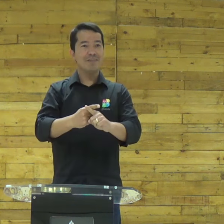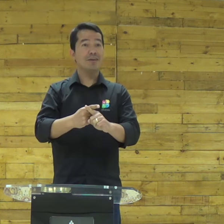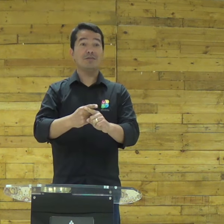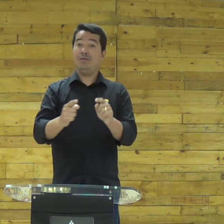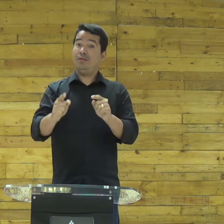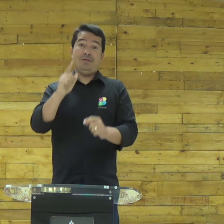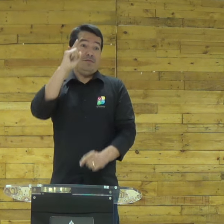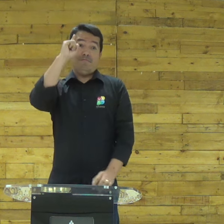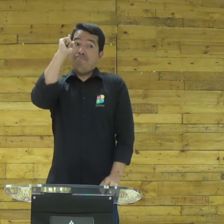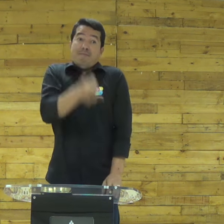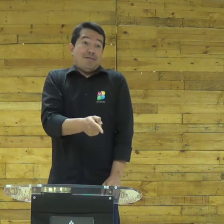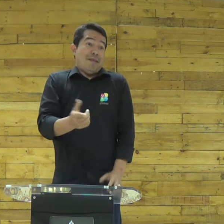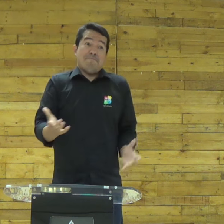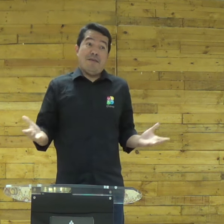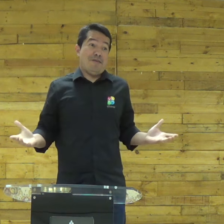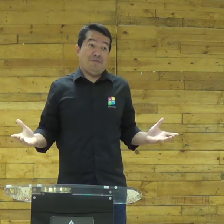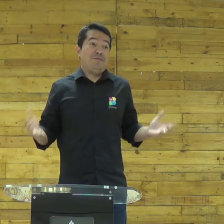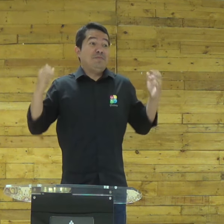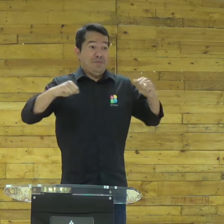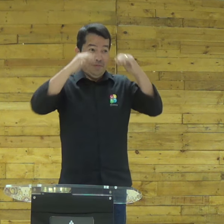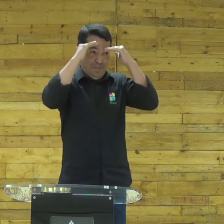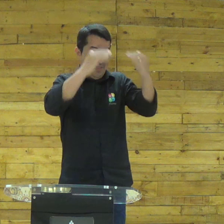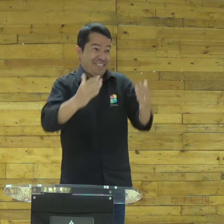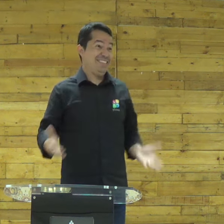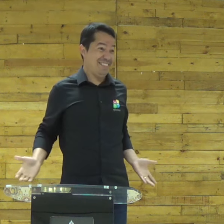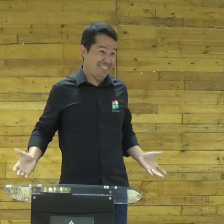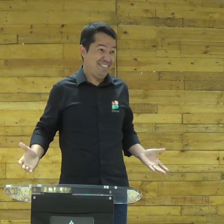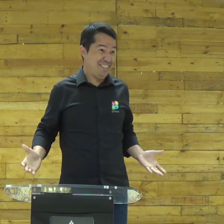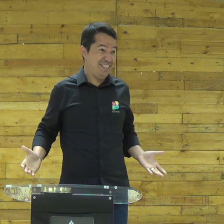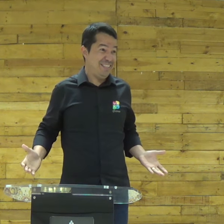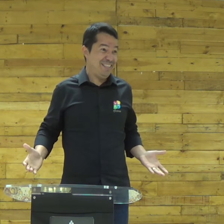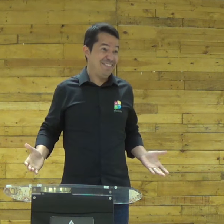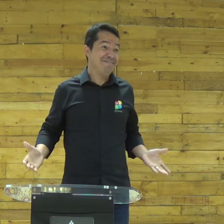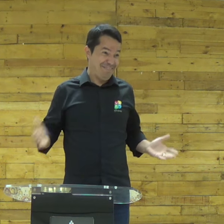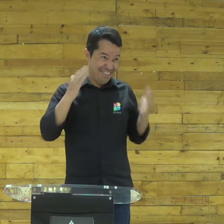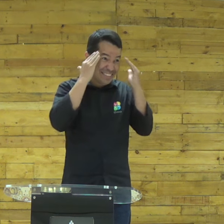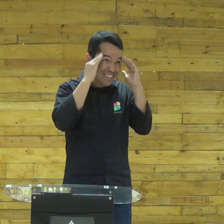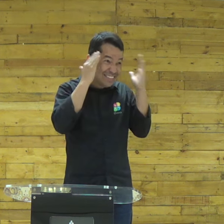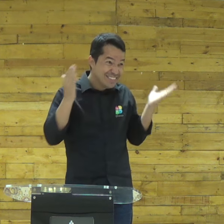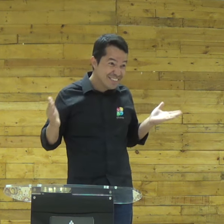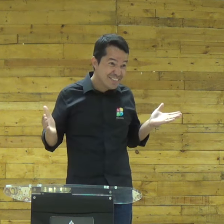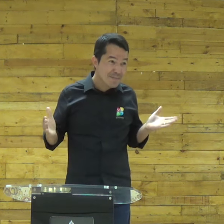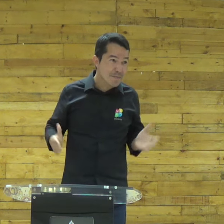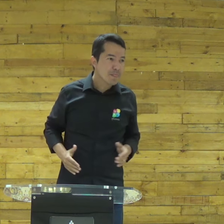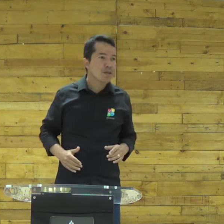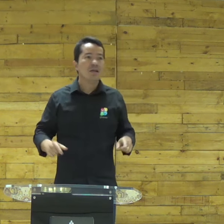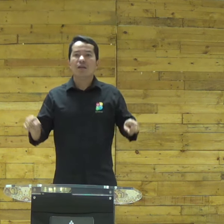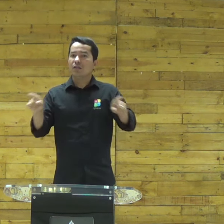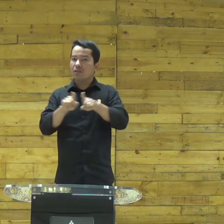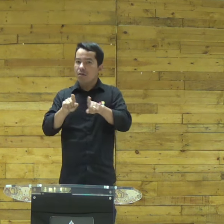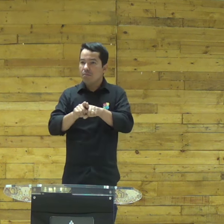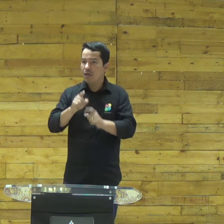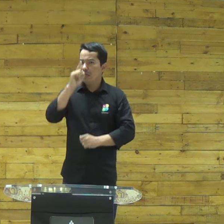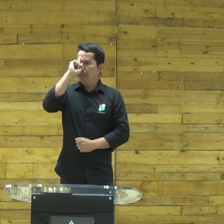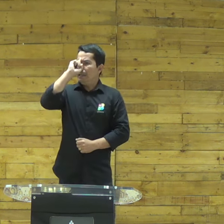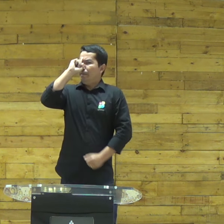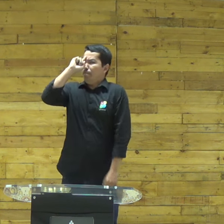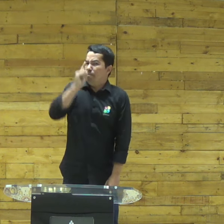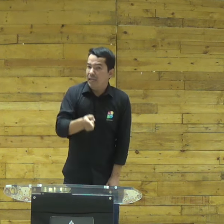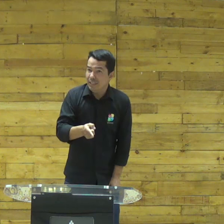sacrifício uma um ano e uma vez no ano ir lá fazer o seu sacrifício entende